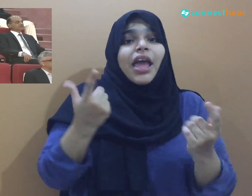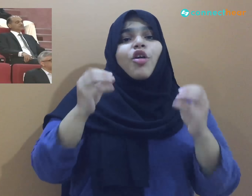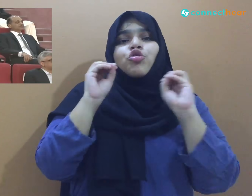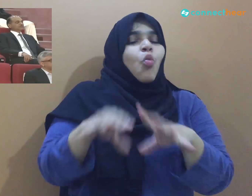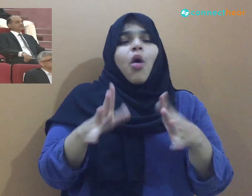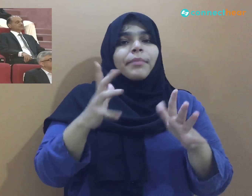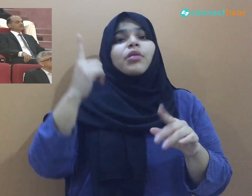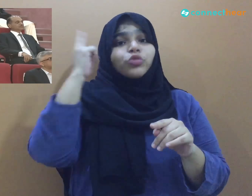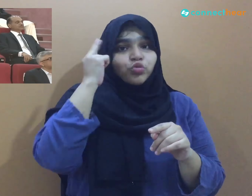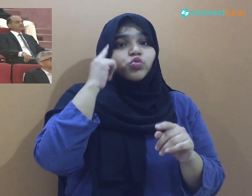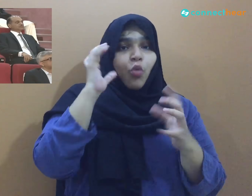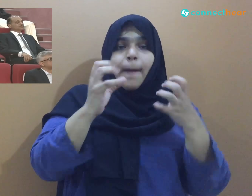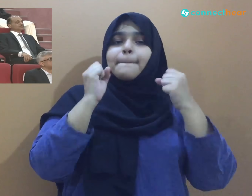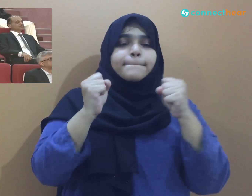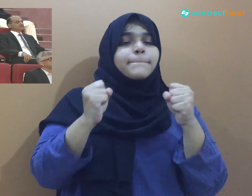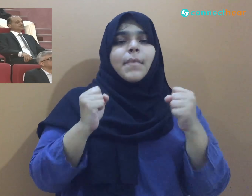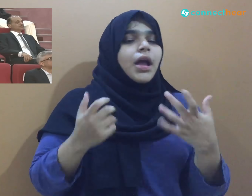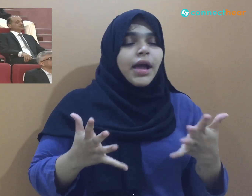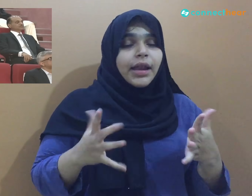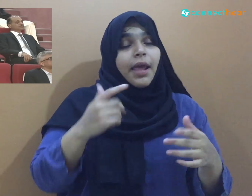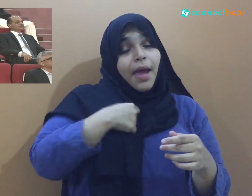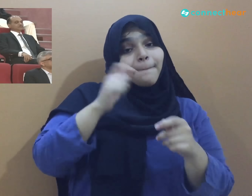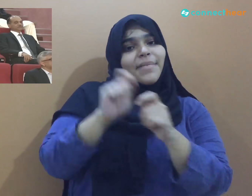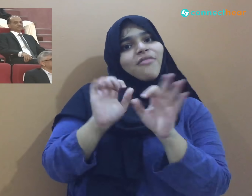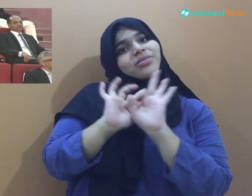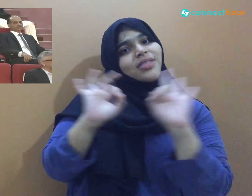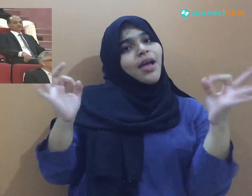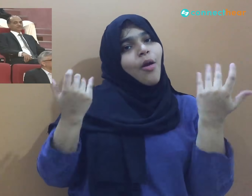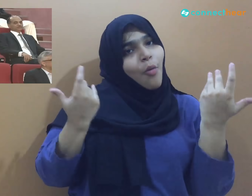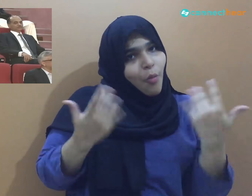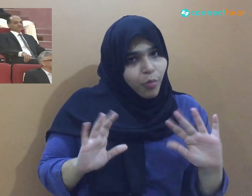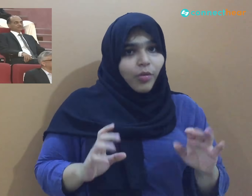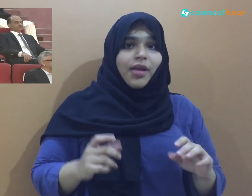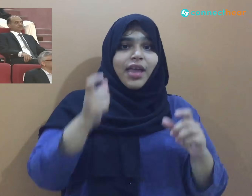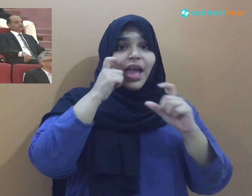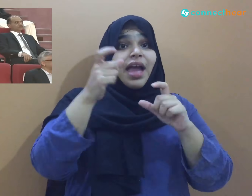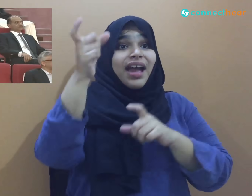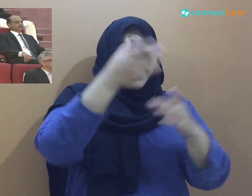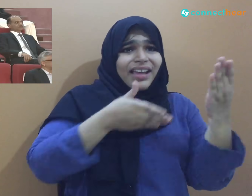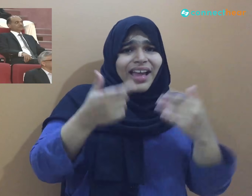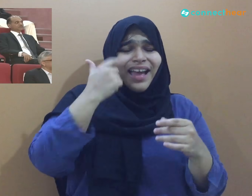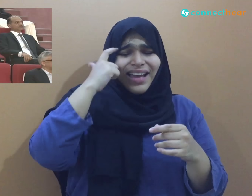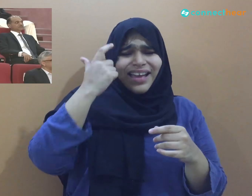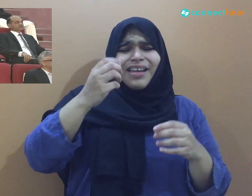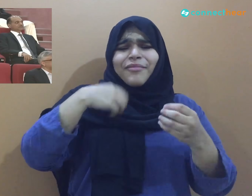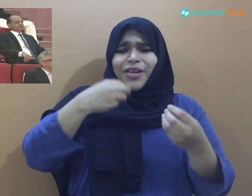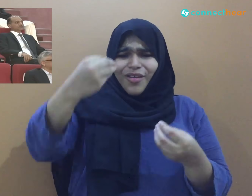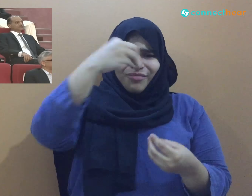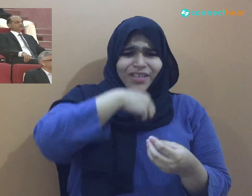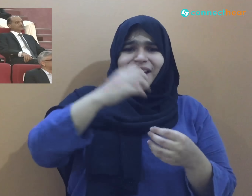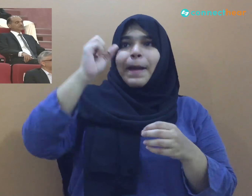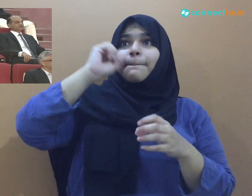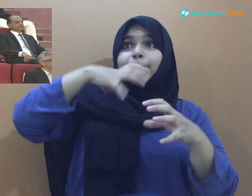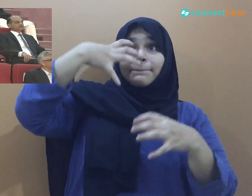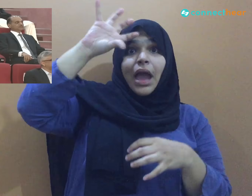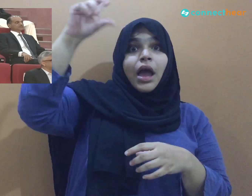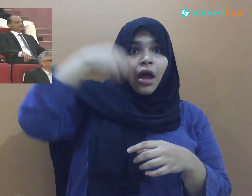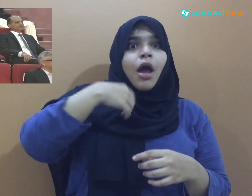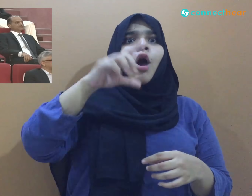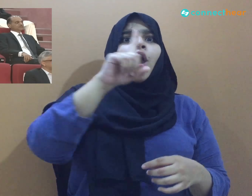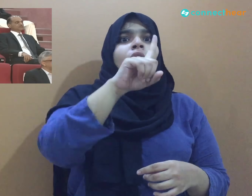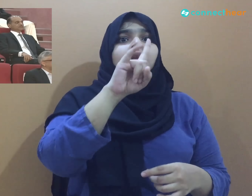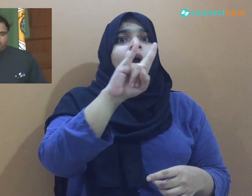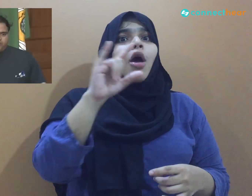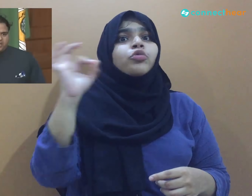پاکستان کا اپنا مینوفیکچر وہ بن گیا ہے, جو ابھی سر مارکیٹ میں تقریباً ہمیں جو پڑ رہا ہے امپورٹ میں وہ تقریباً 1100 روپے